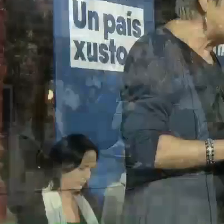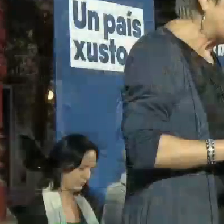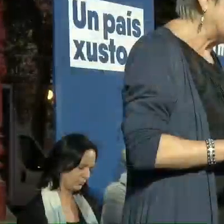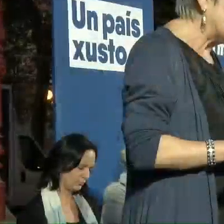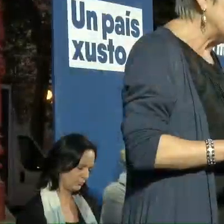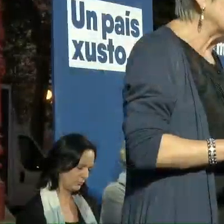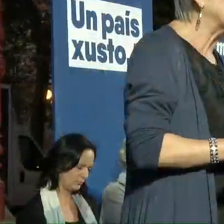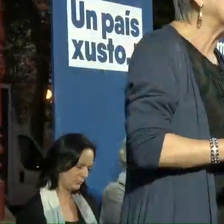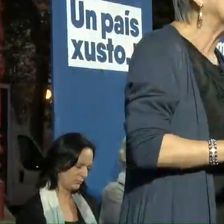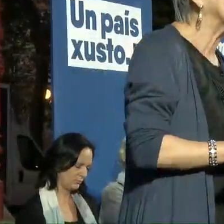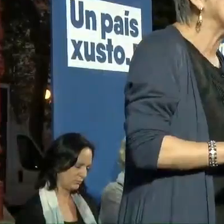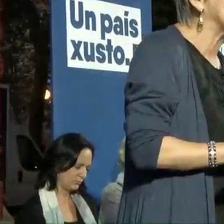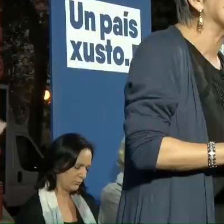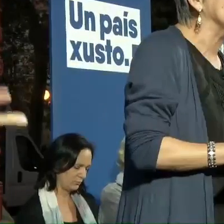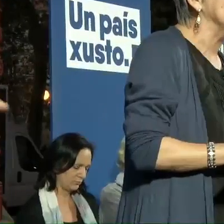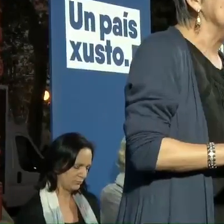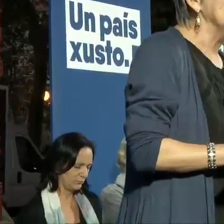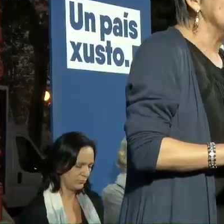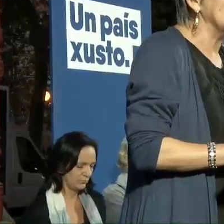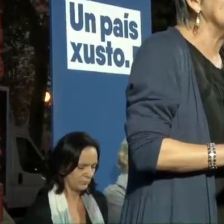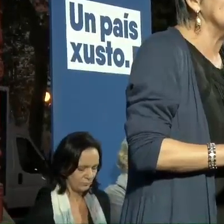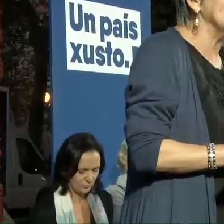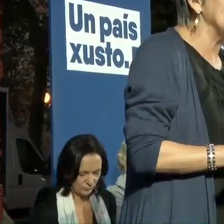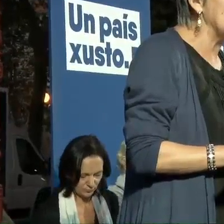Que nos deixemos de estar